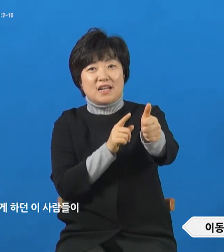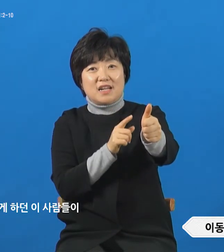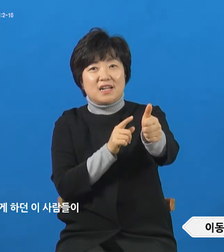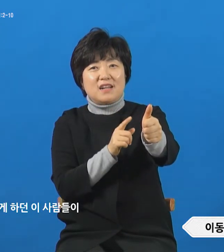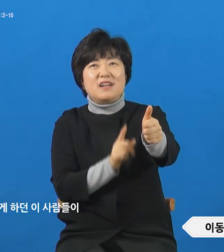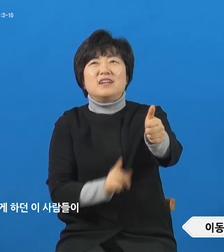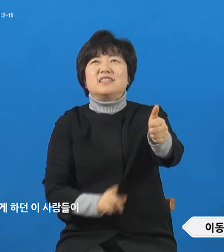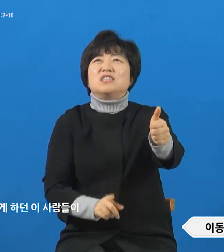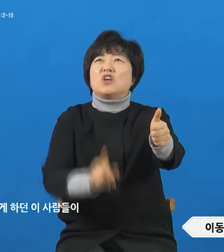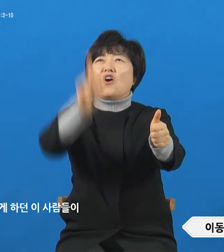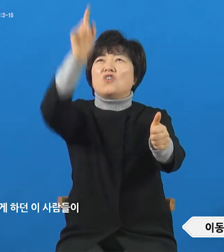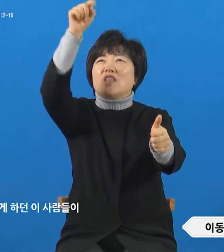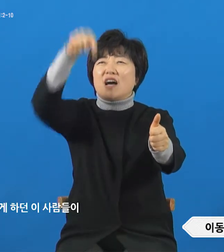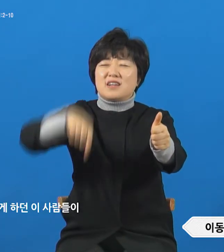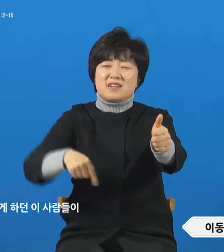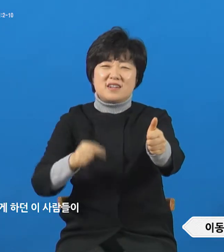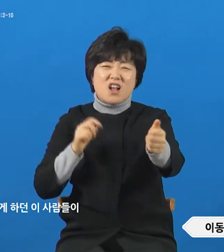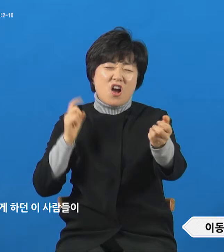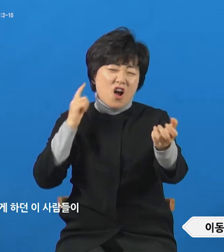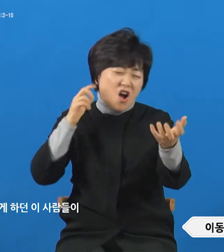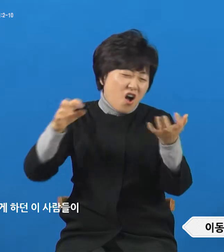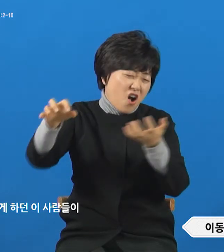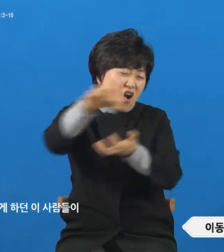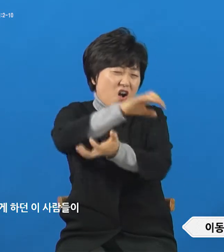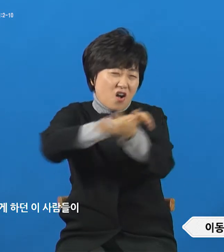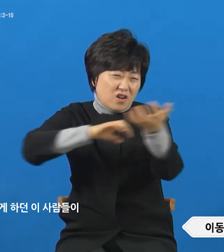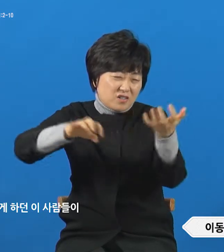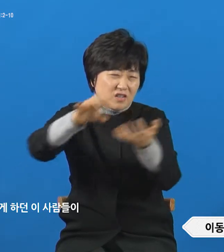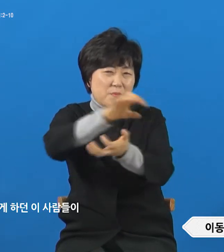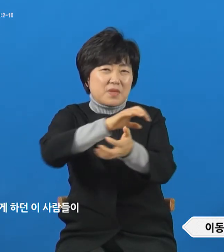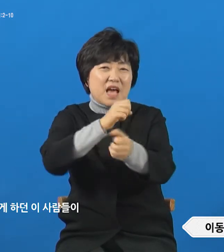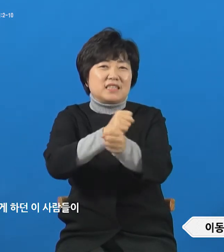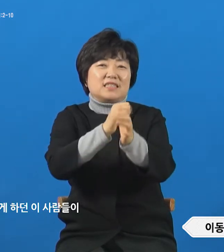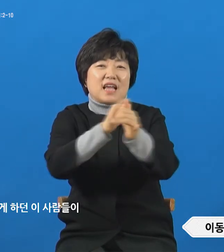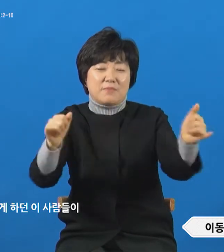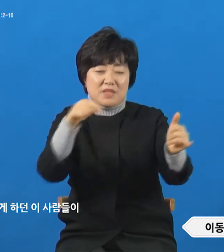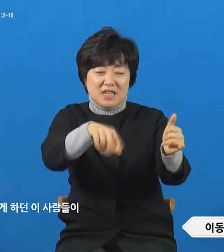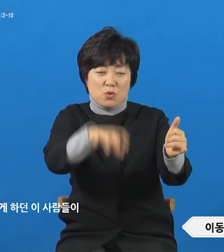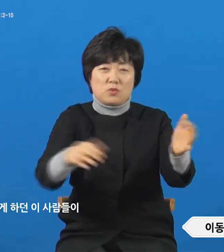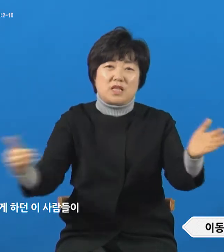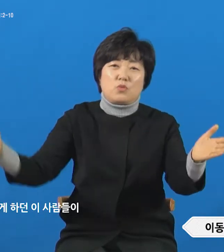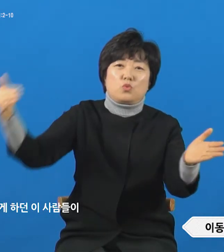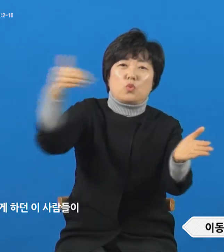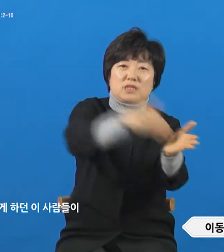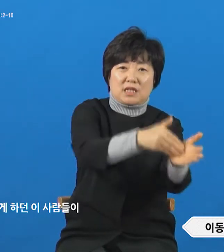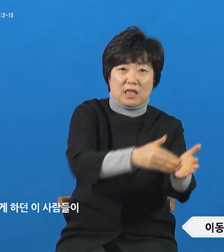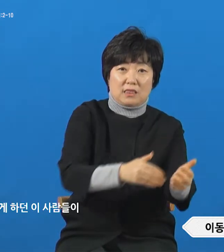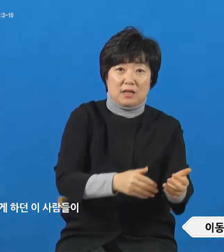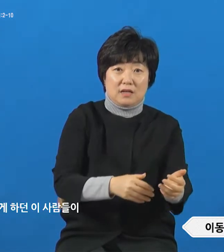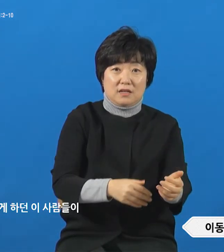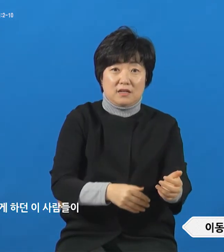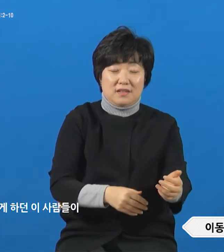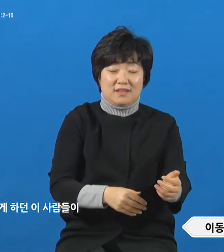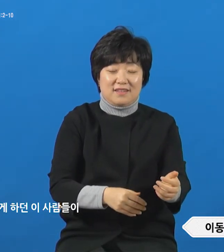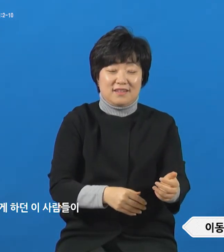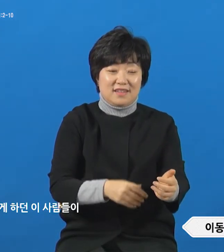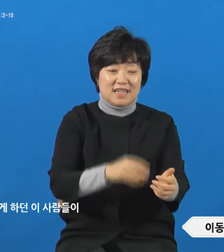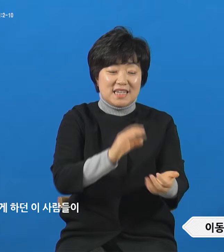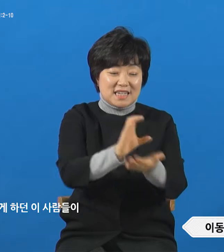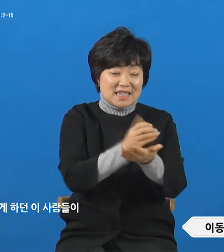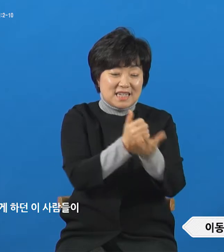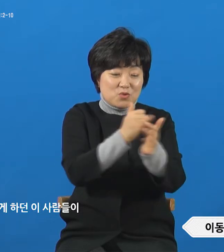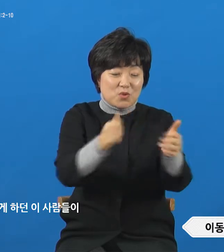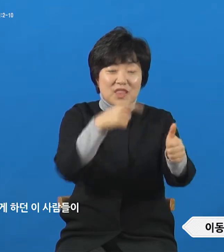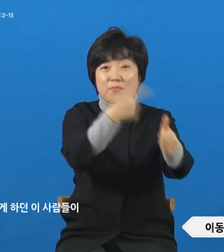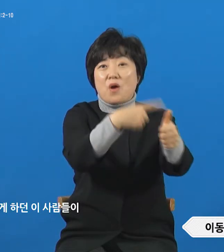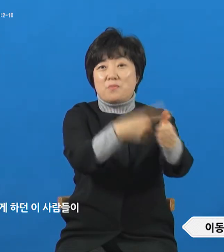보시면 천하를 어지럽게 하는 사람들이 여기에도 도착했다. 이게 그리스도인들의 별명이에요. 천하를